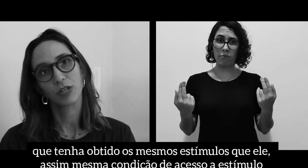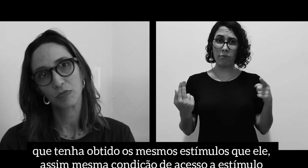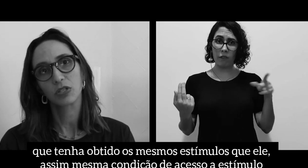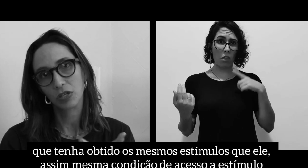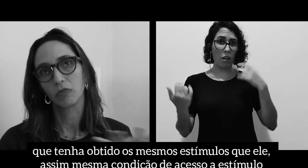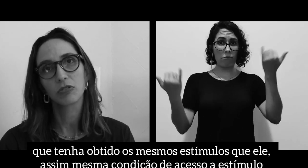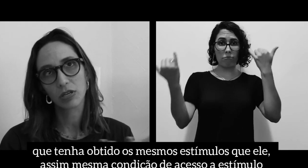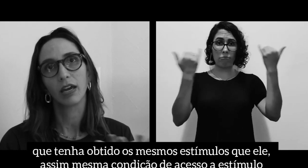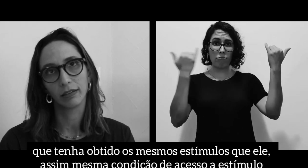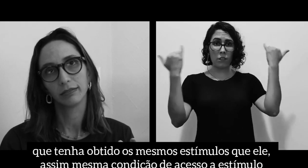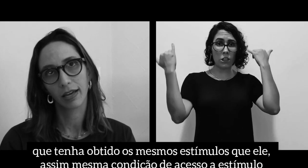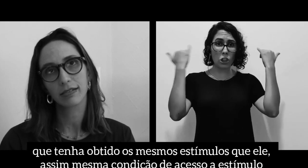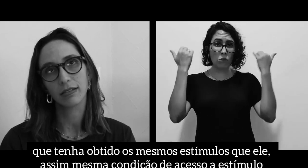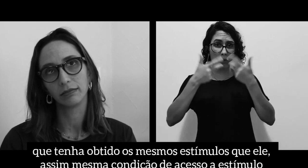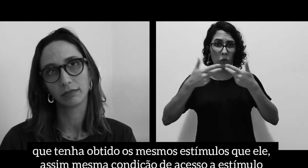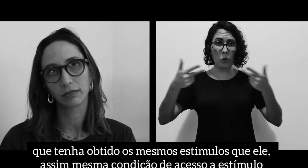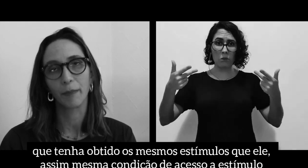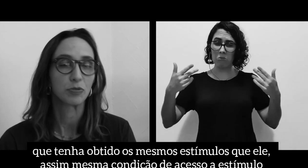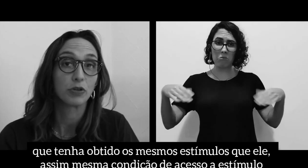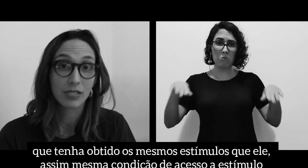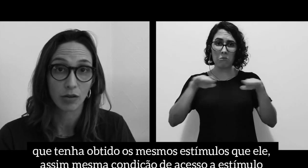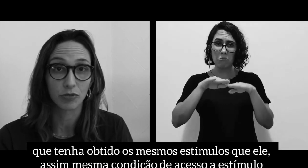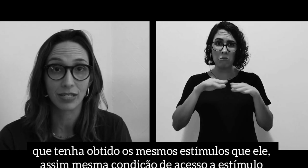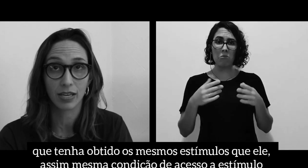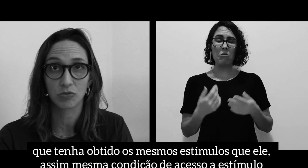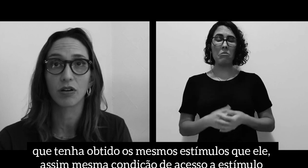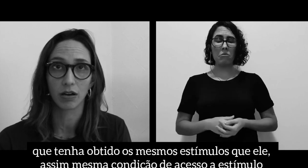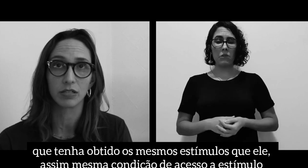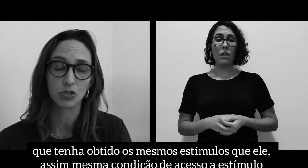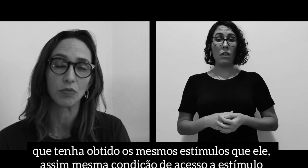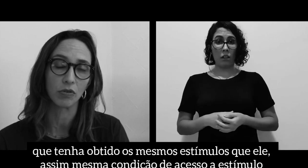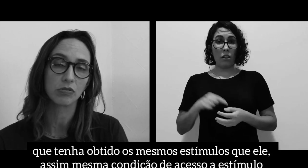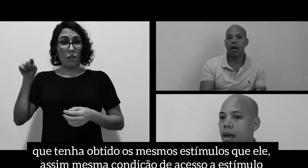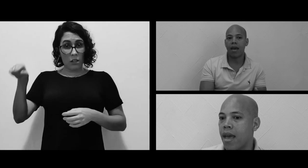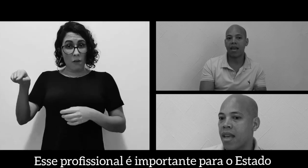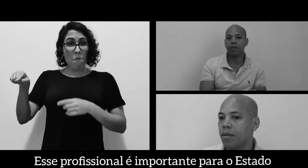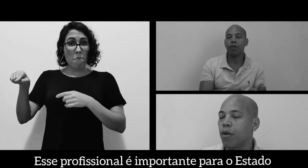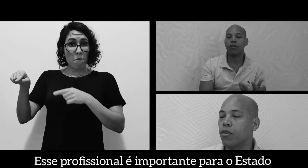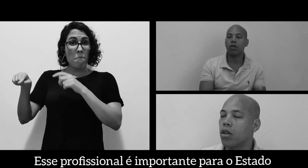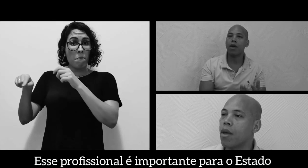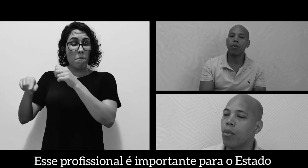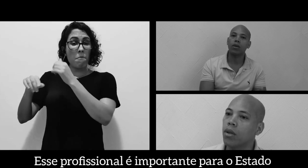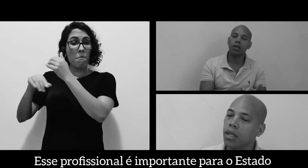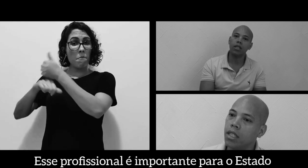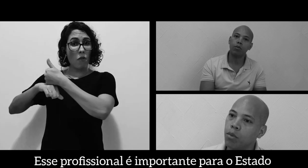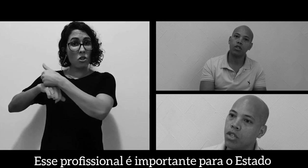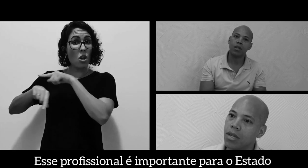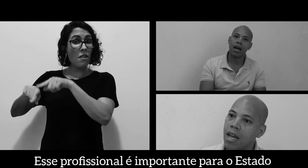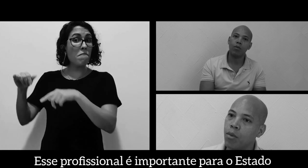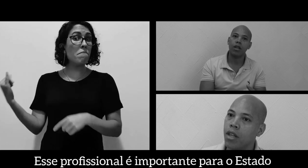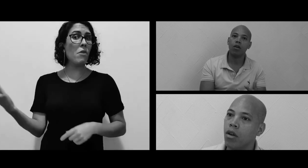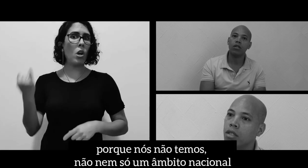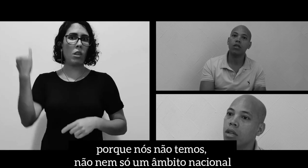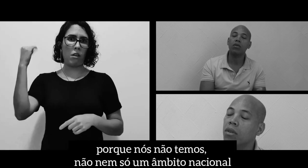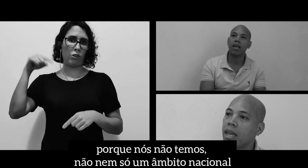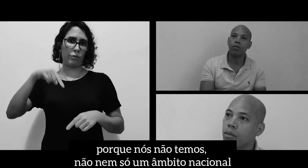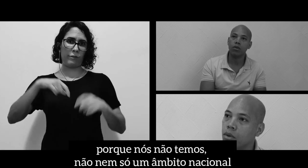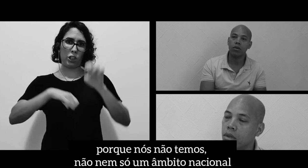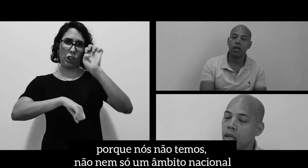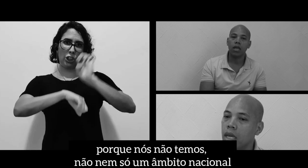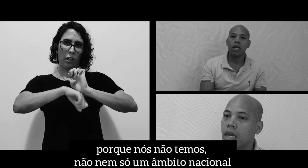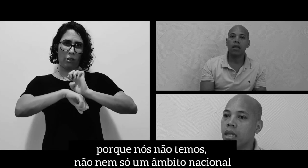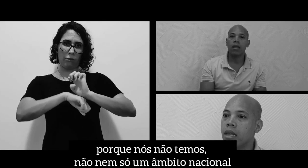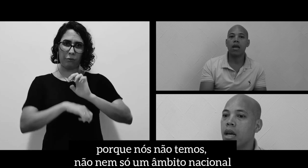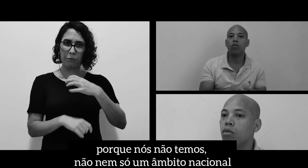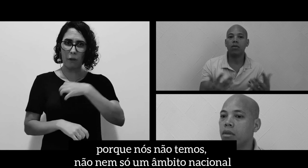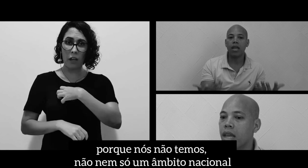tido os mesmos estímulos que ele, né? Assim, a mesma condição de acesso a estímulo. Esse profissional é importante para o Estado, porque nós não